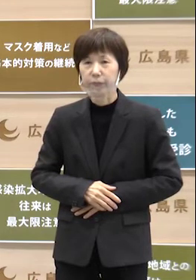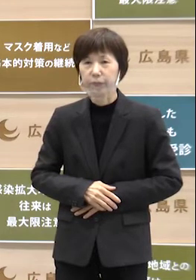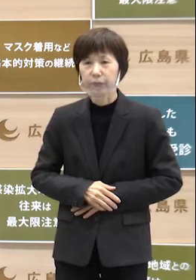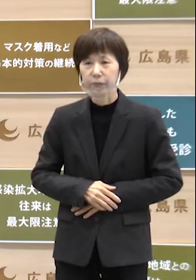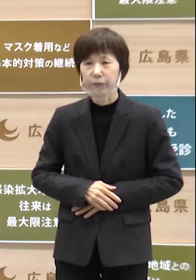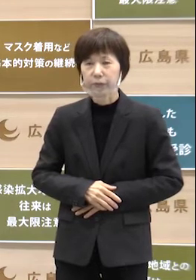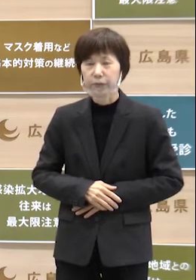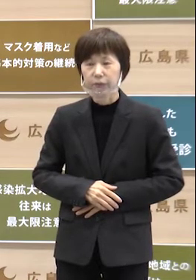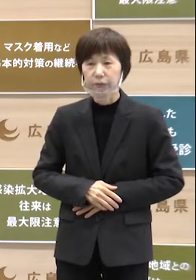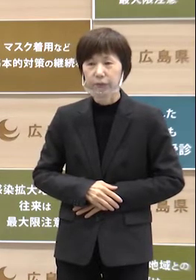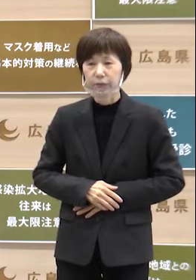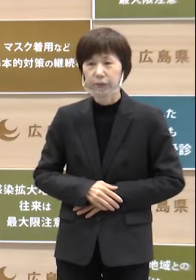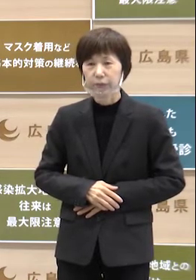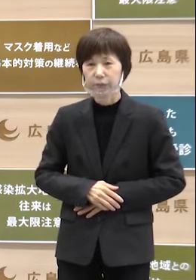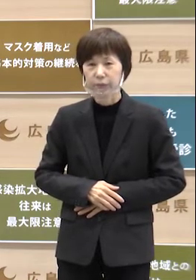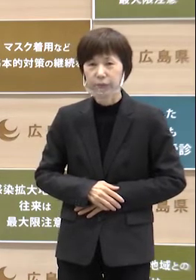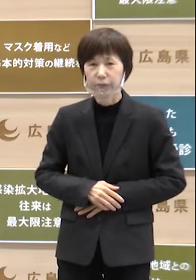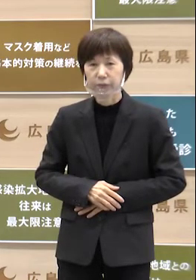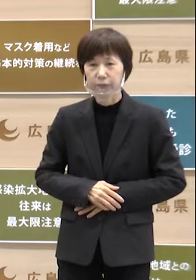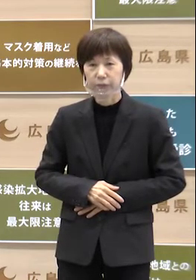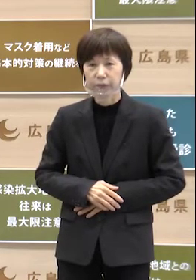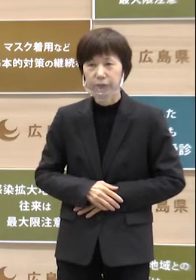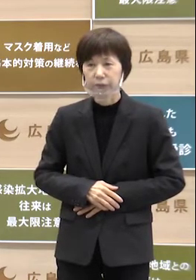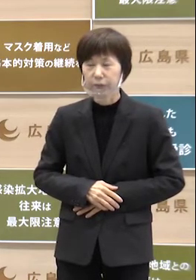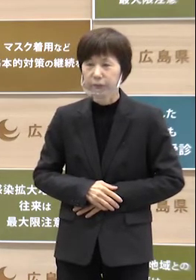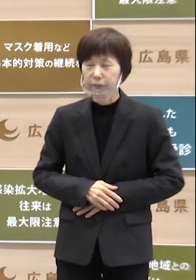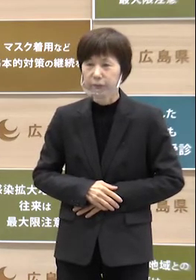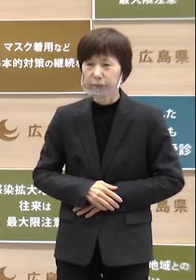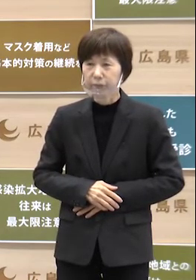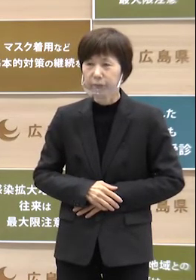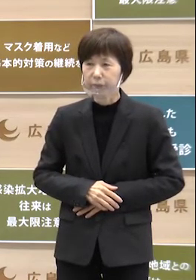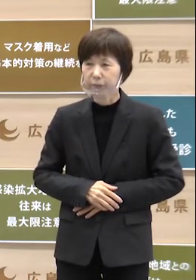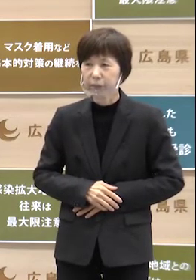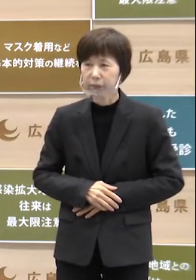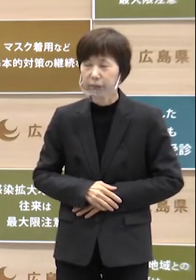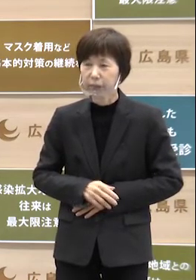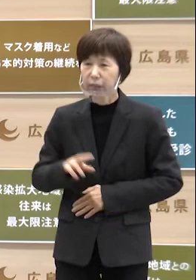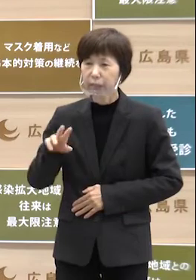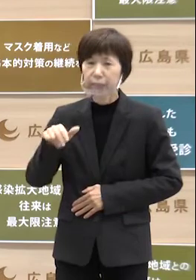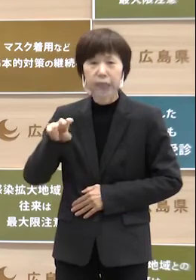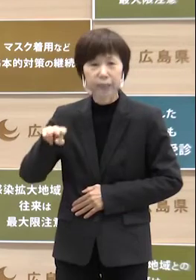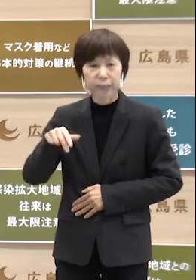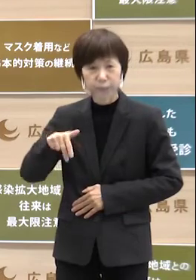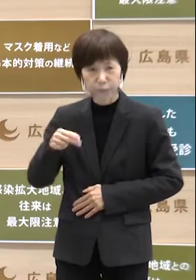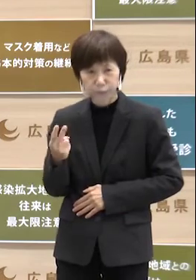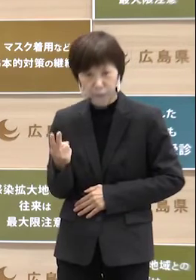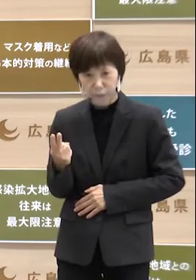このよくその、これはまたリアリスト対リス